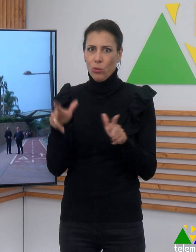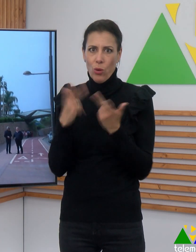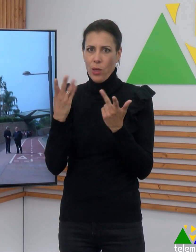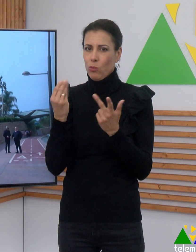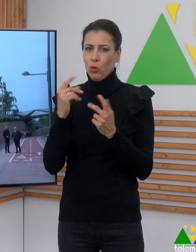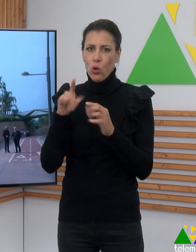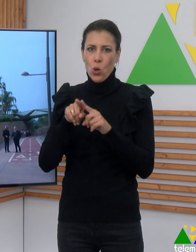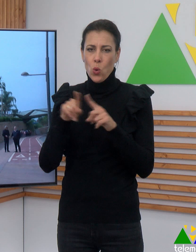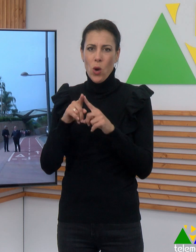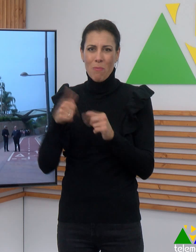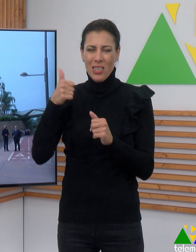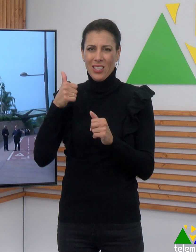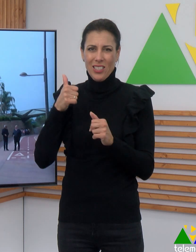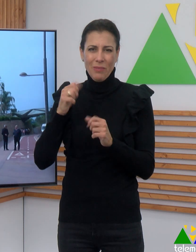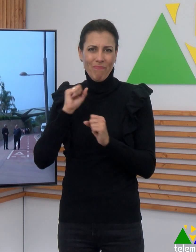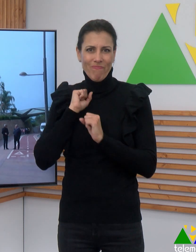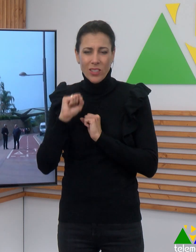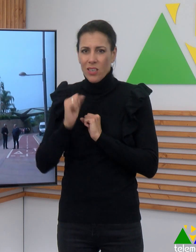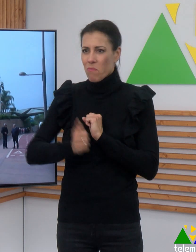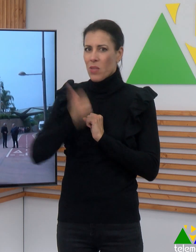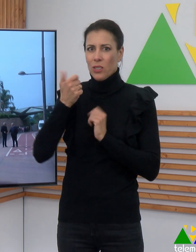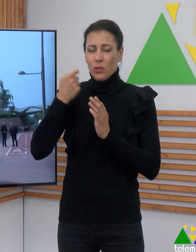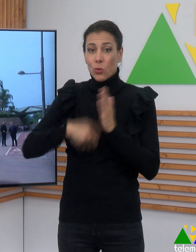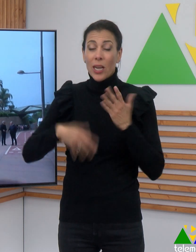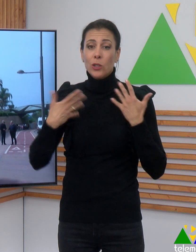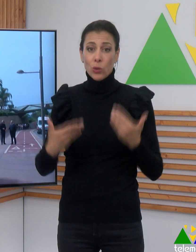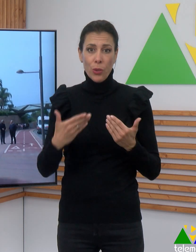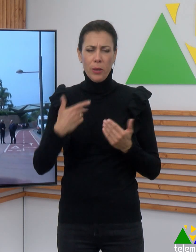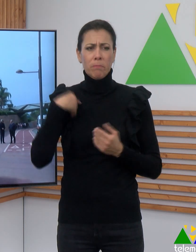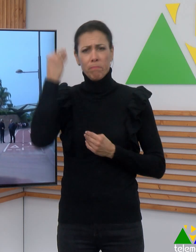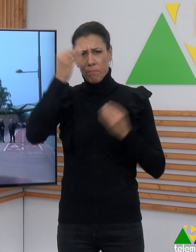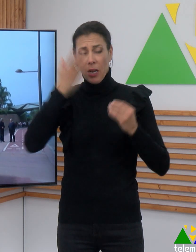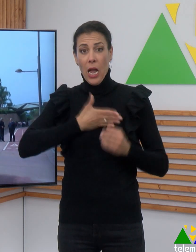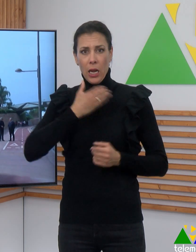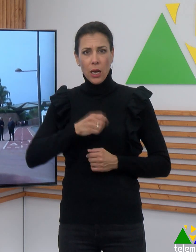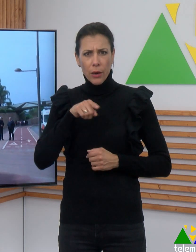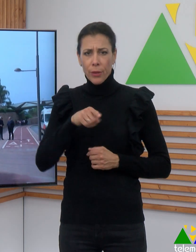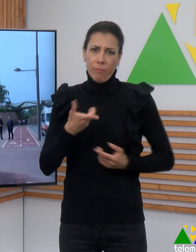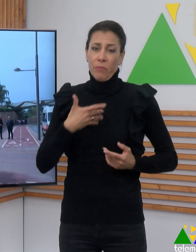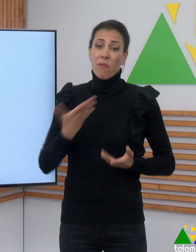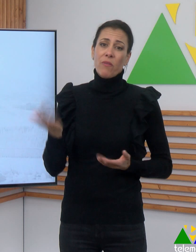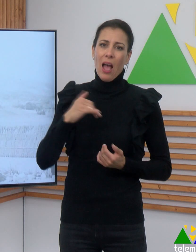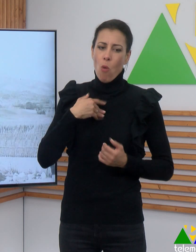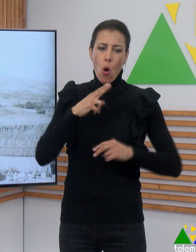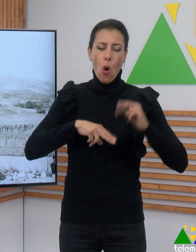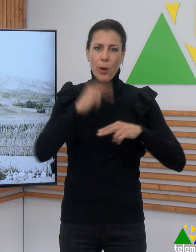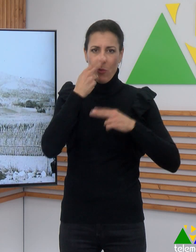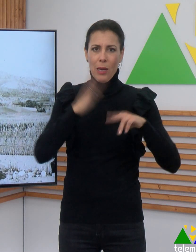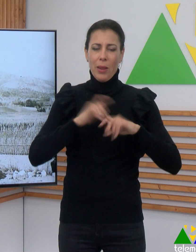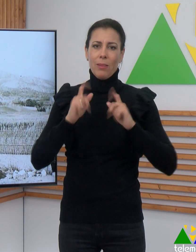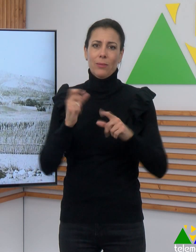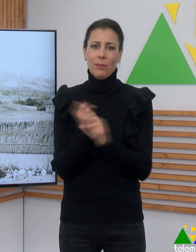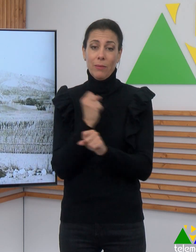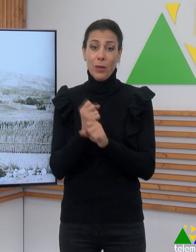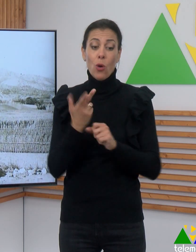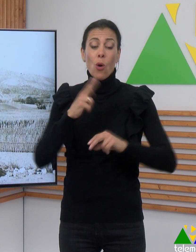tensaba muchísimo. Y una de las salidas que tenían los alcaldes de aquella época pues, era hacer cuatro obras públicas. Las